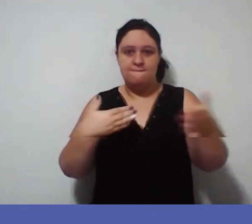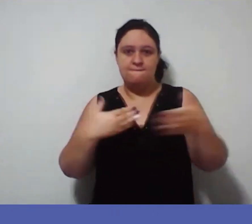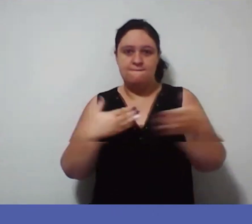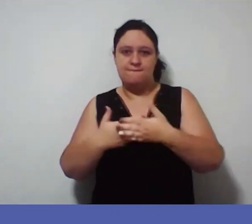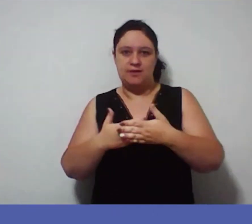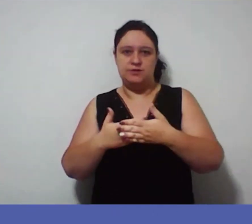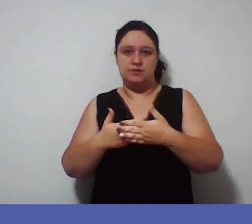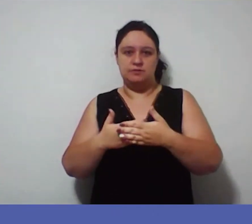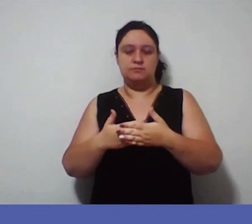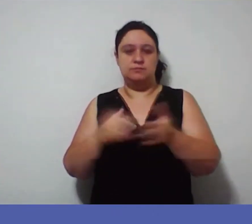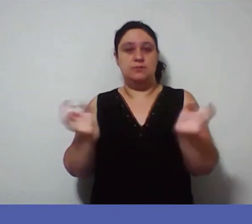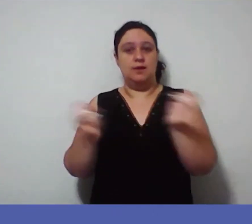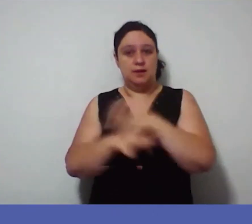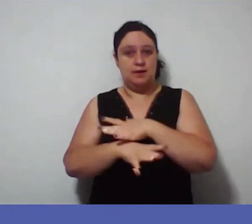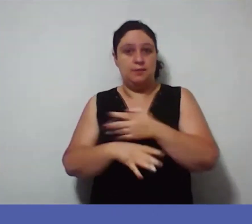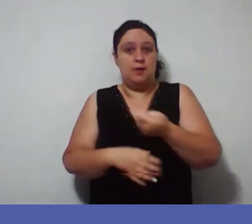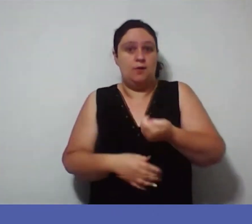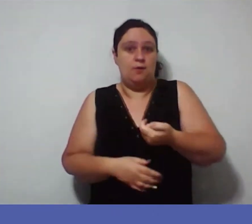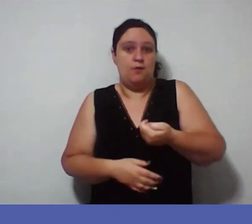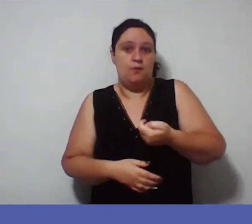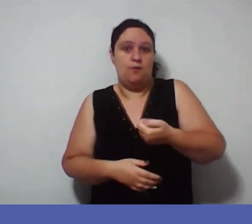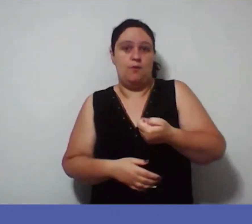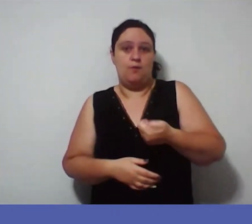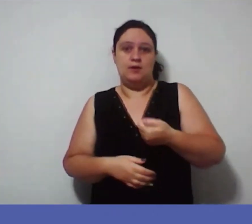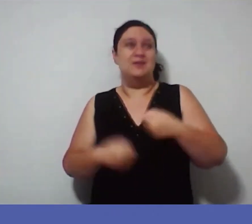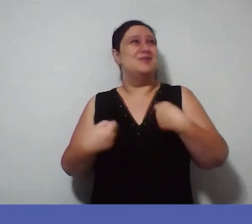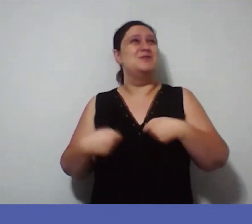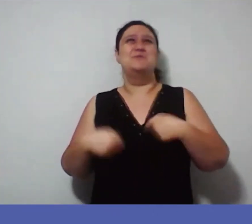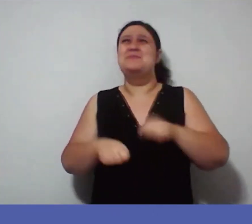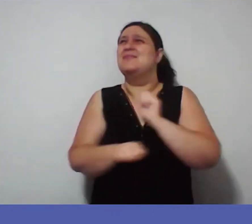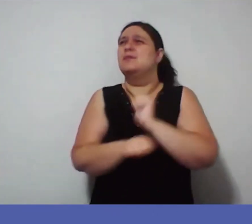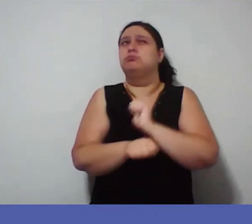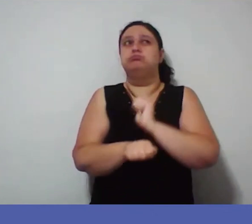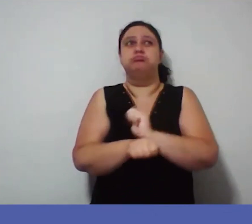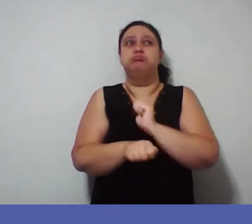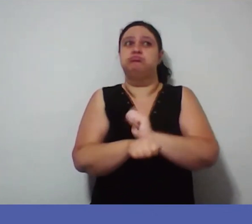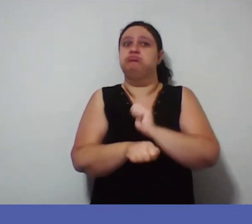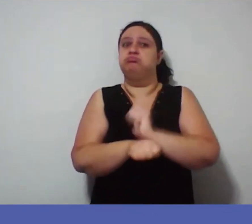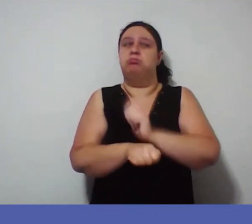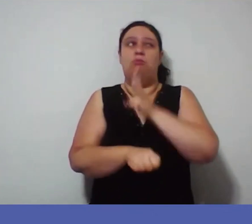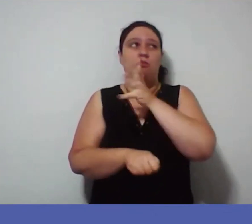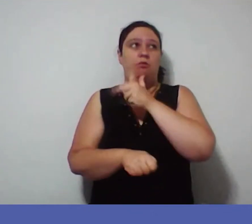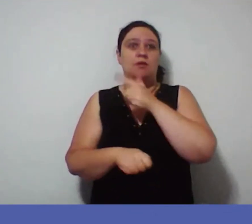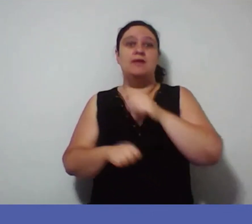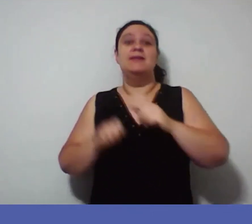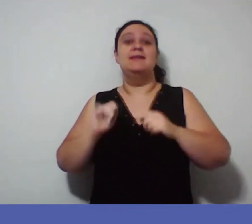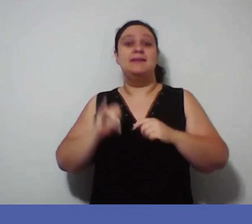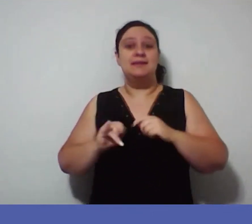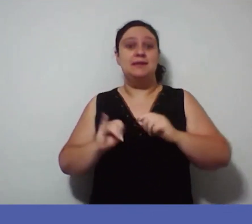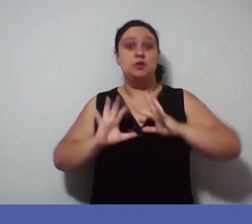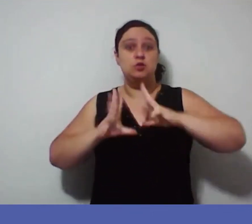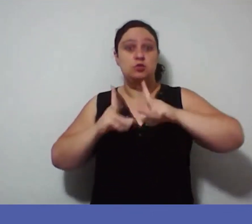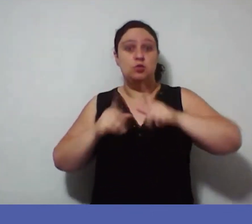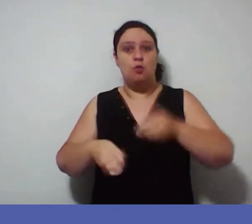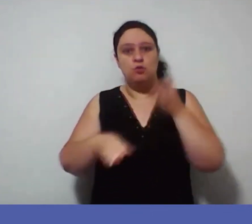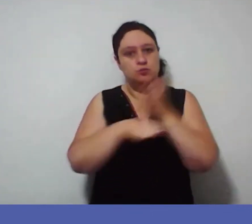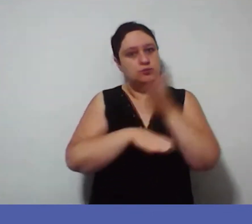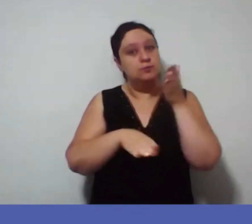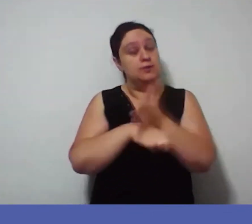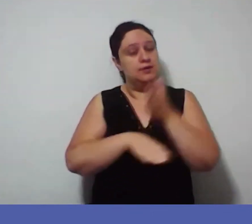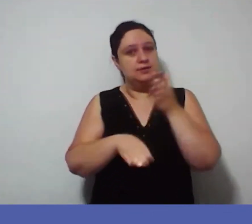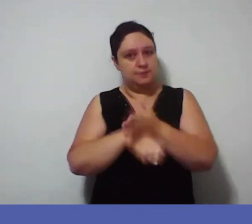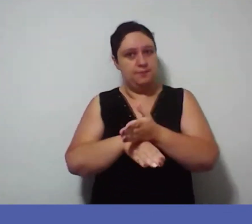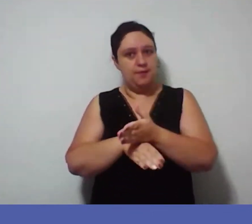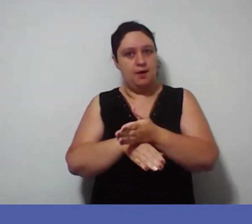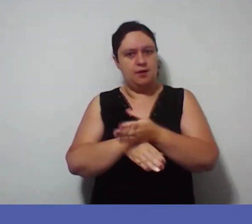Não precisa esperar muito tempo, não. Se vocês todos colaborarem, tanto na pregação do